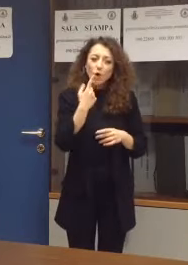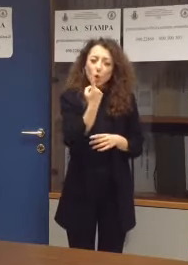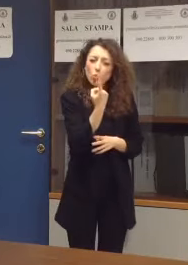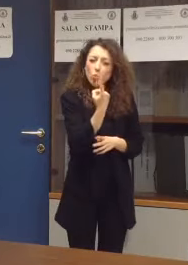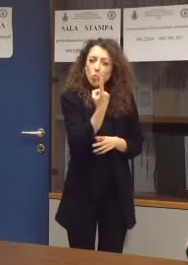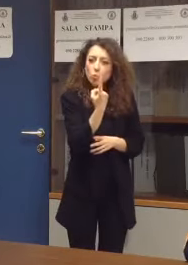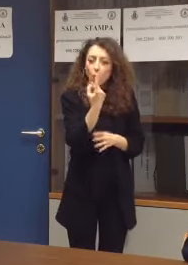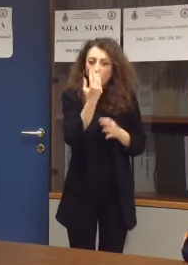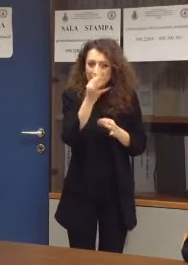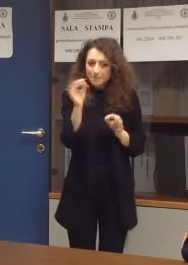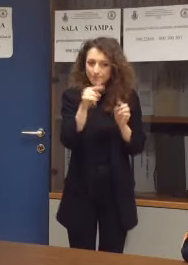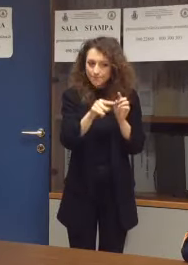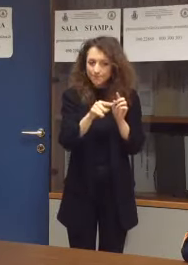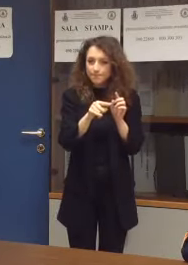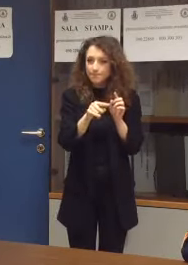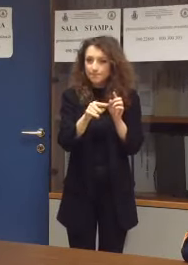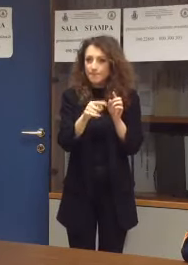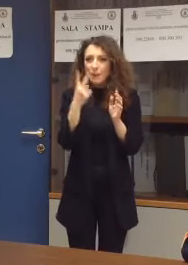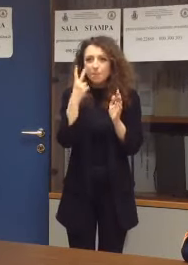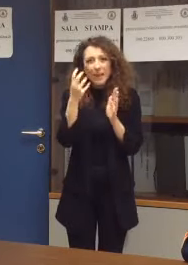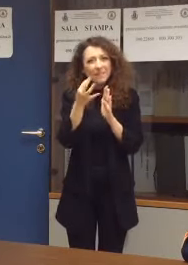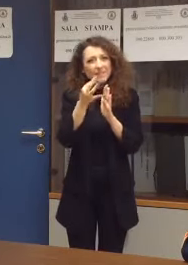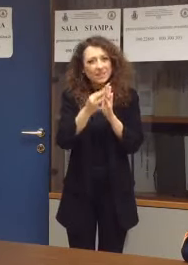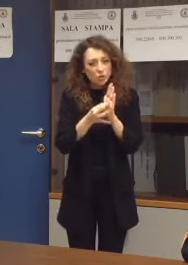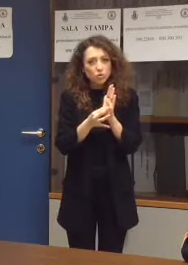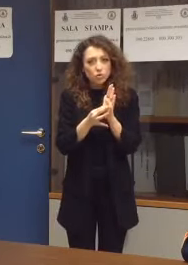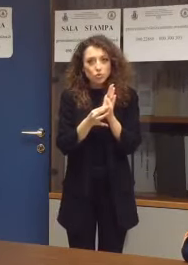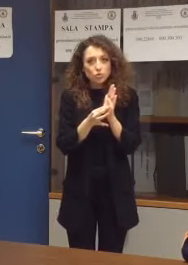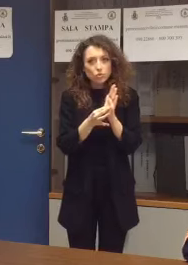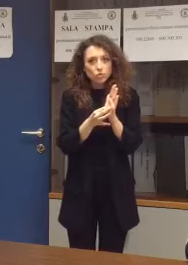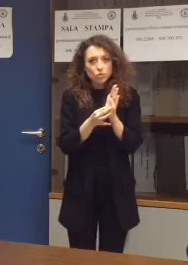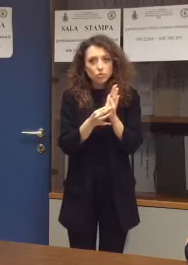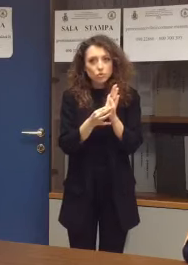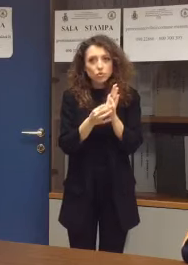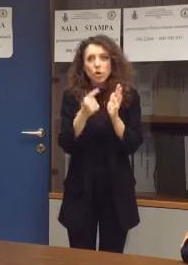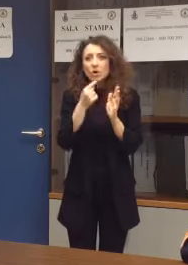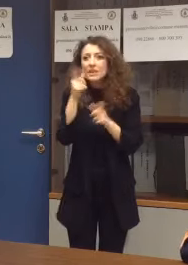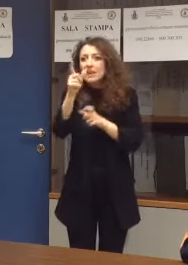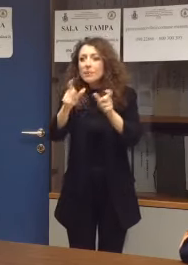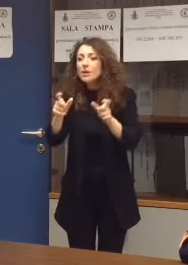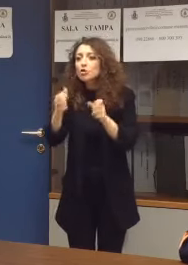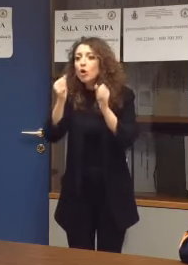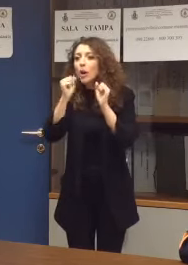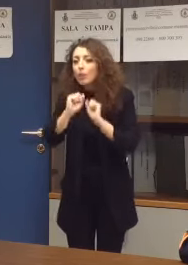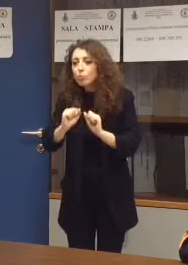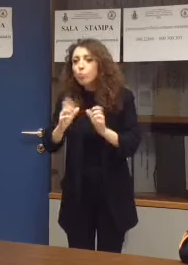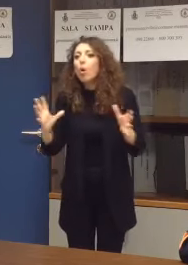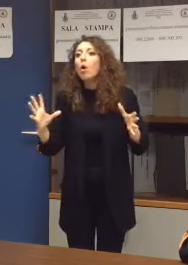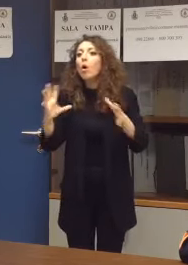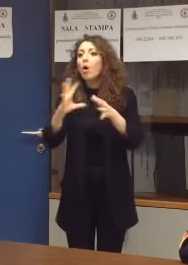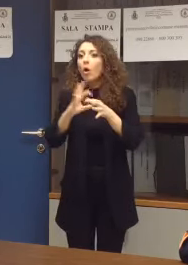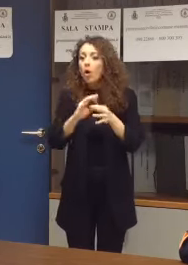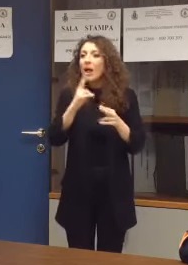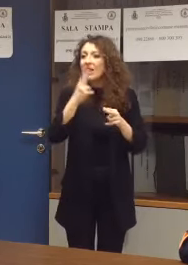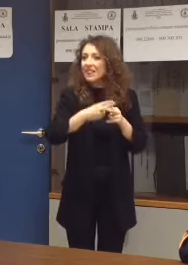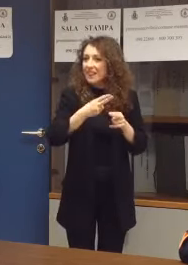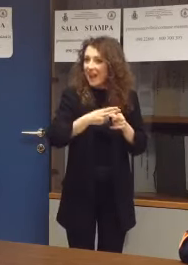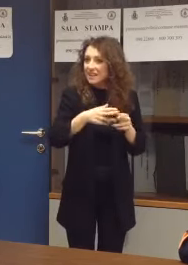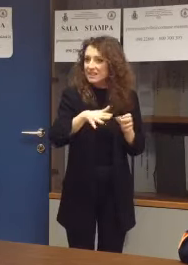è previsto espressamente tra coloro che possono beneficiare della misura. Ora, intanto intendo chiarire